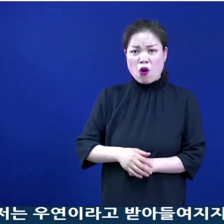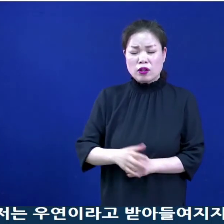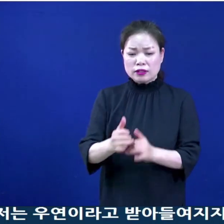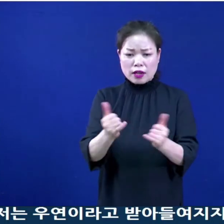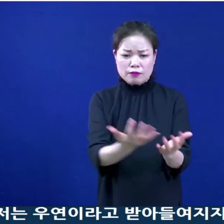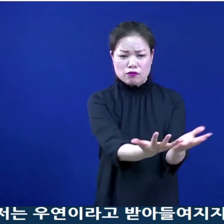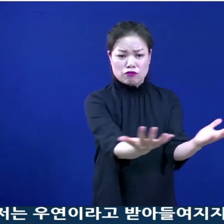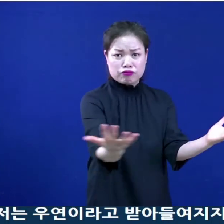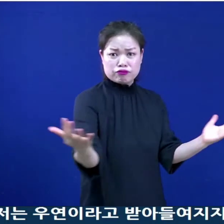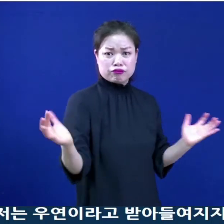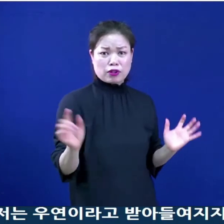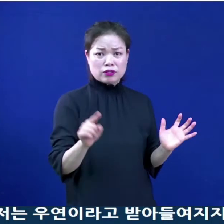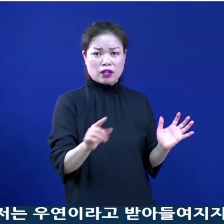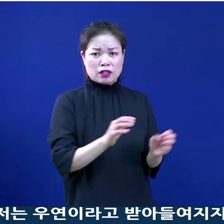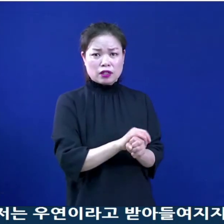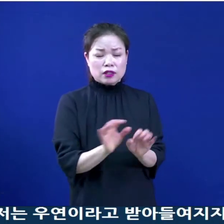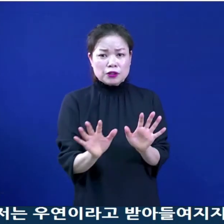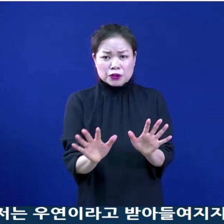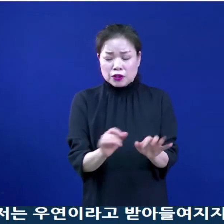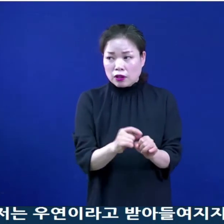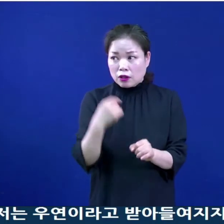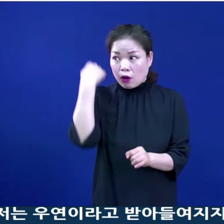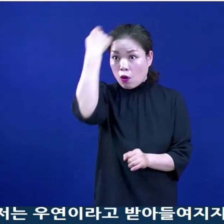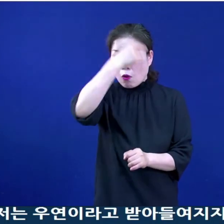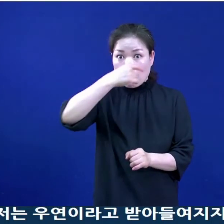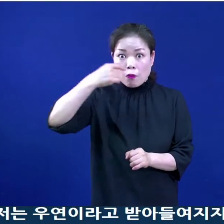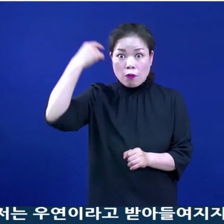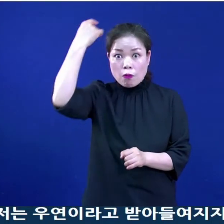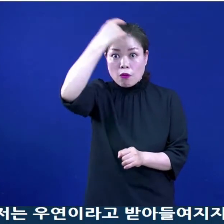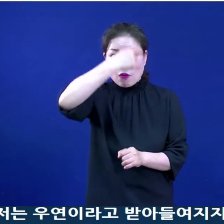사람들이 모여들어서 그 숯불에 그의 얼굴이